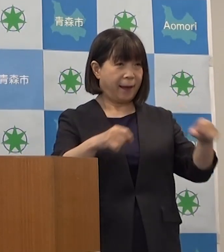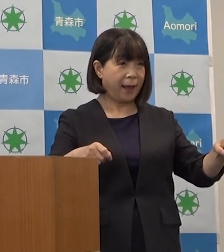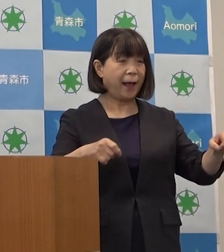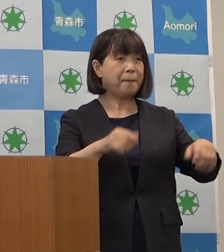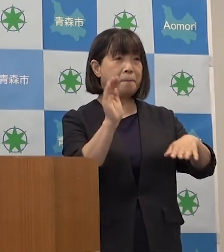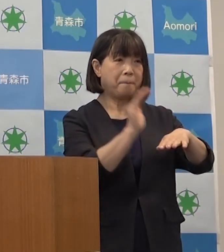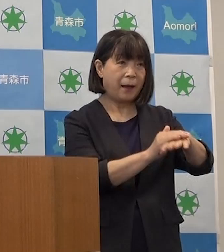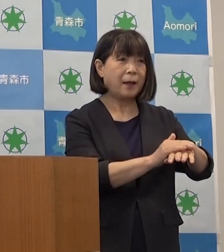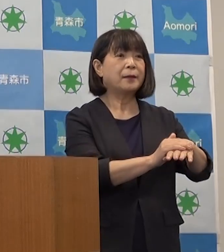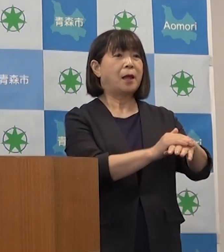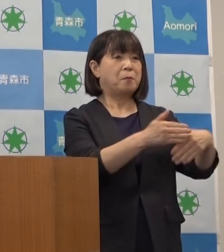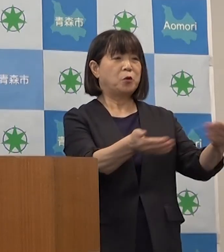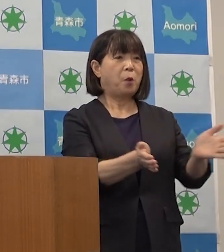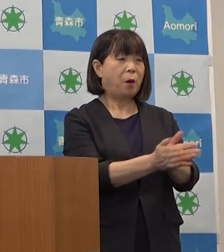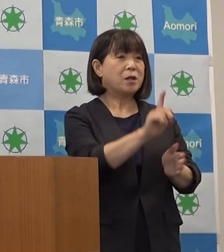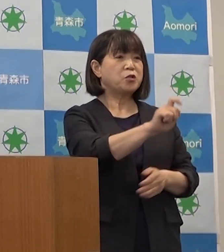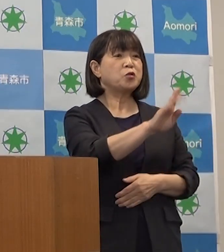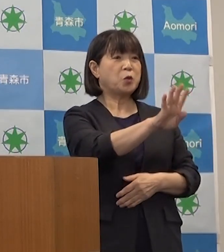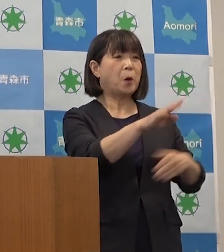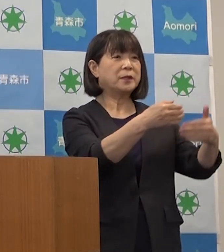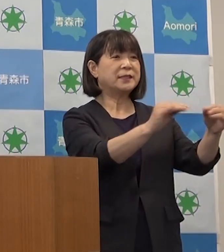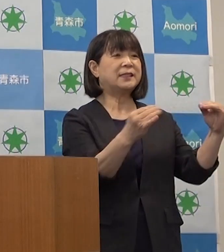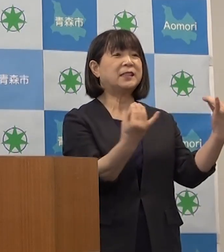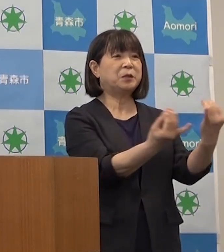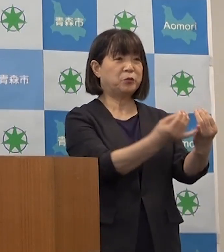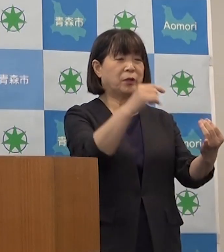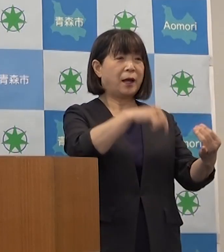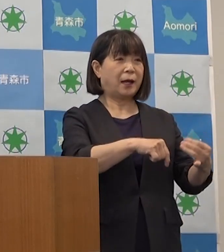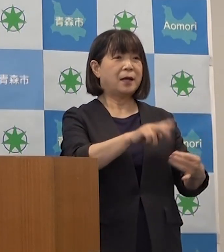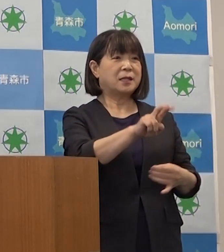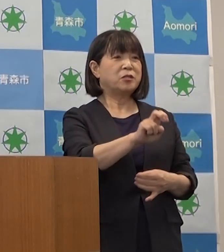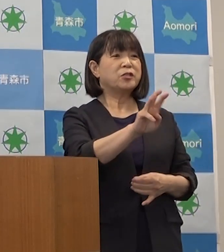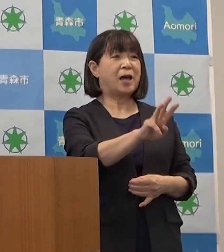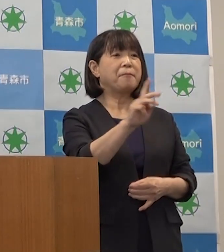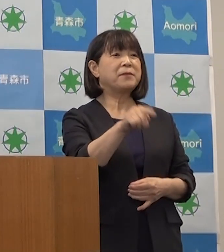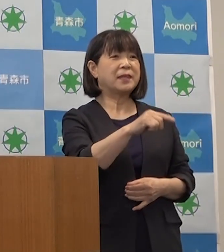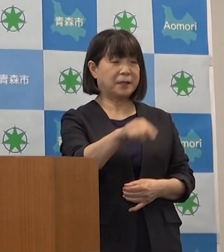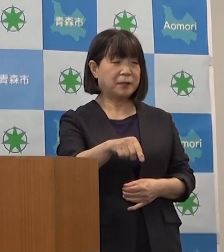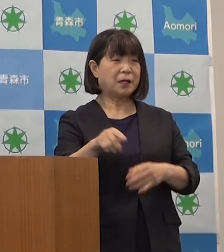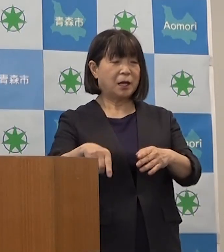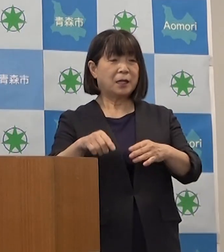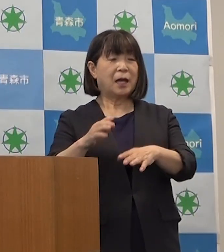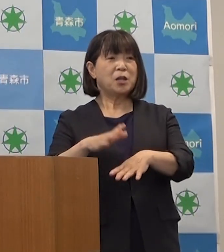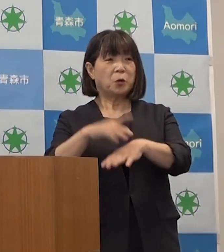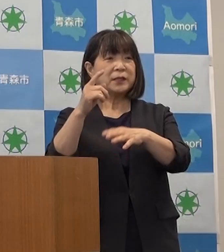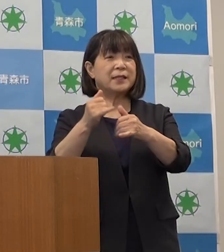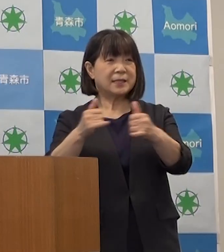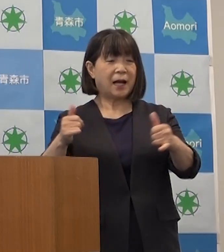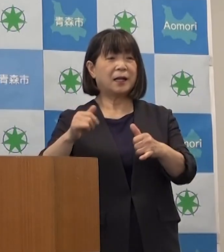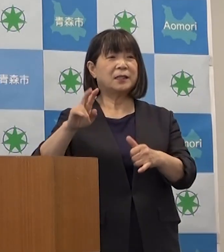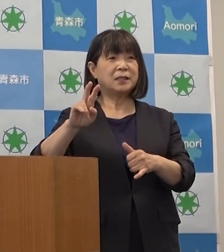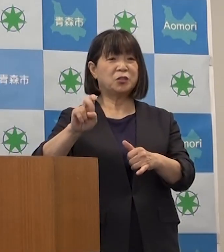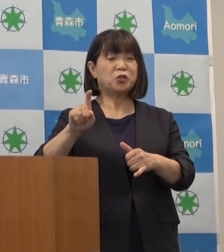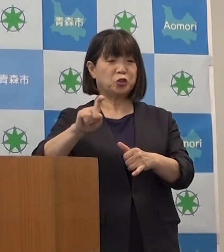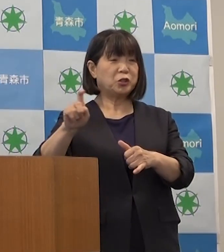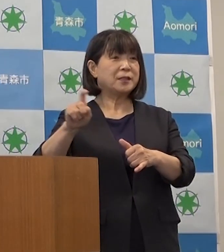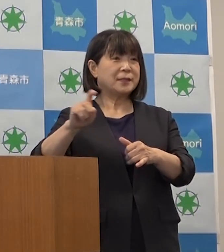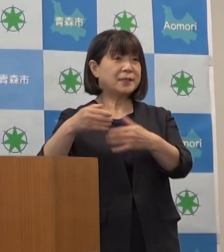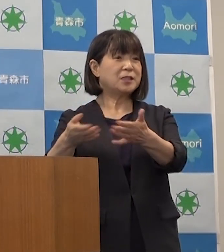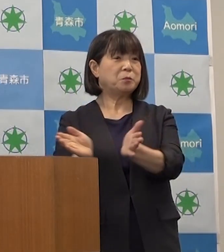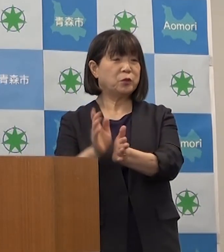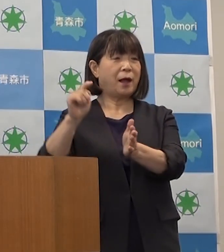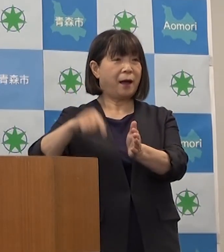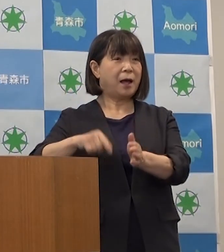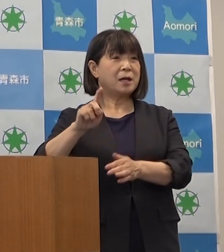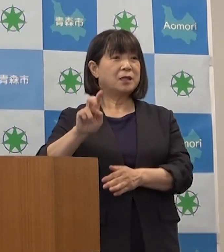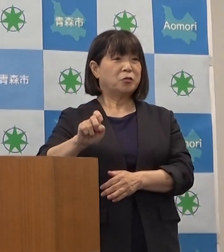パート部門は14チーム23名ビギナー部門は10チーム25名合